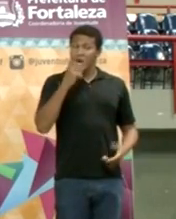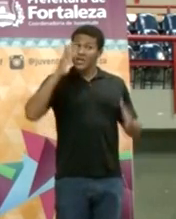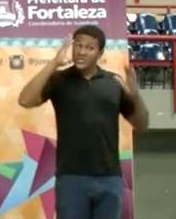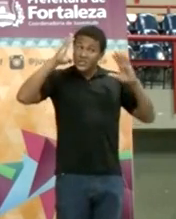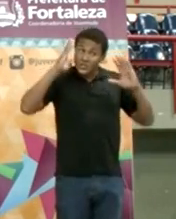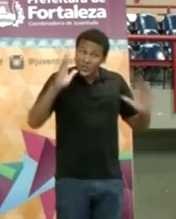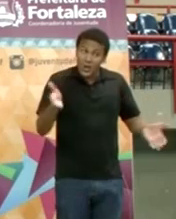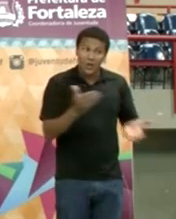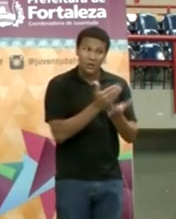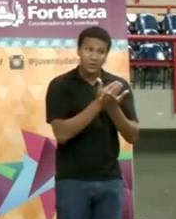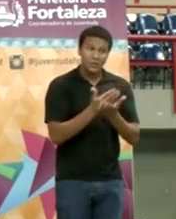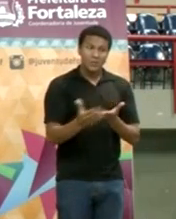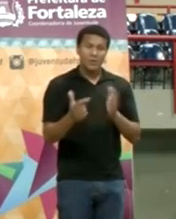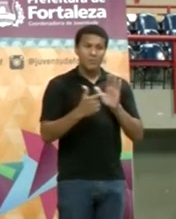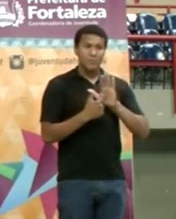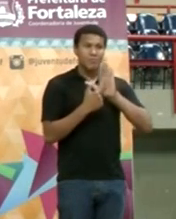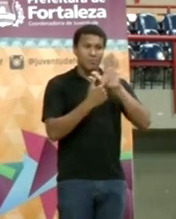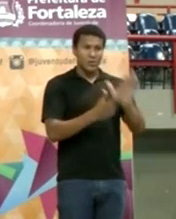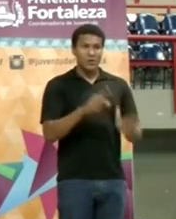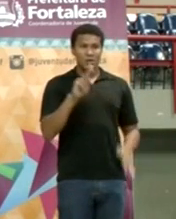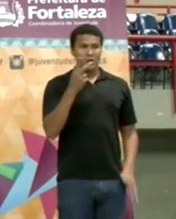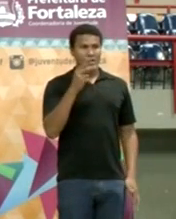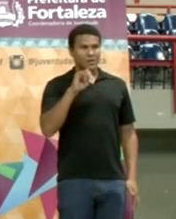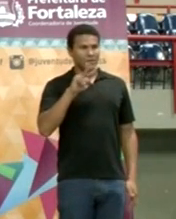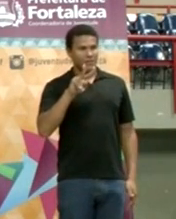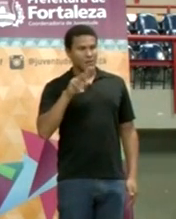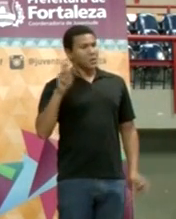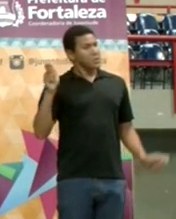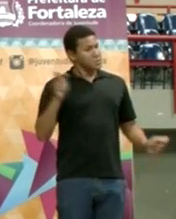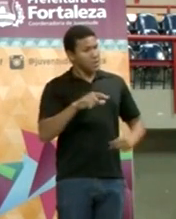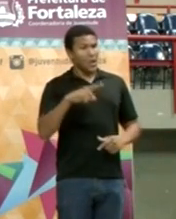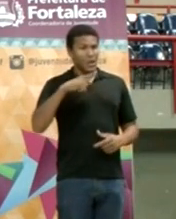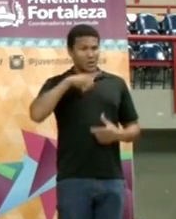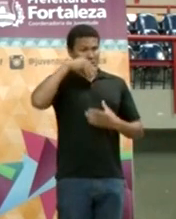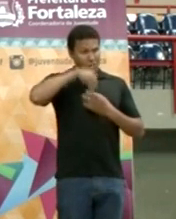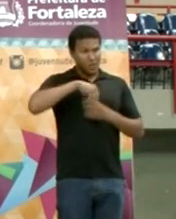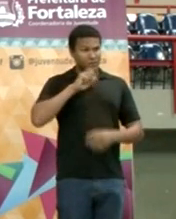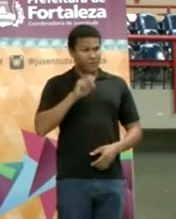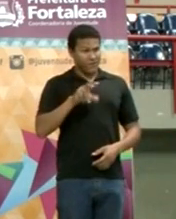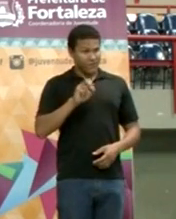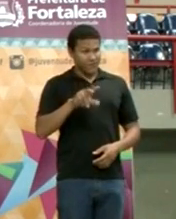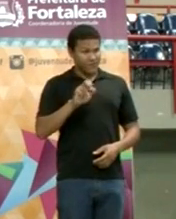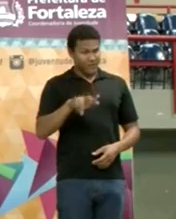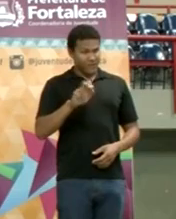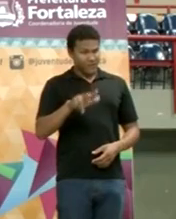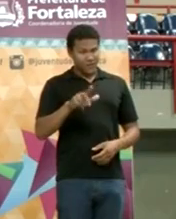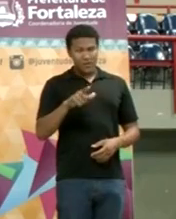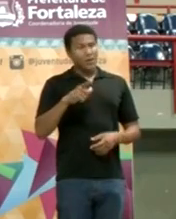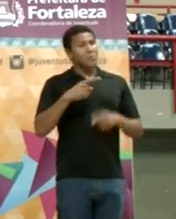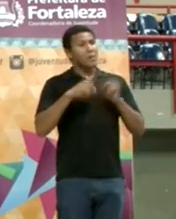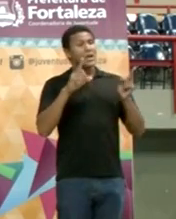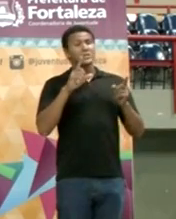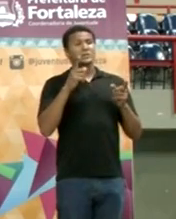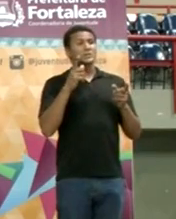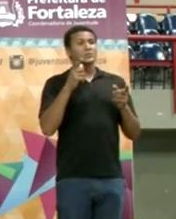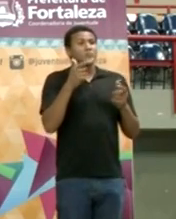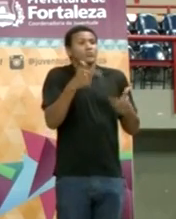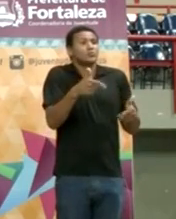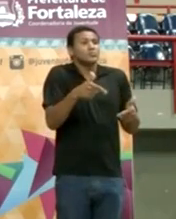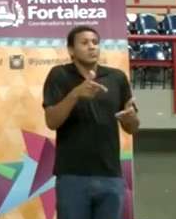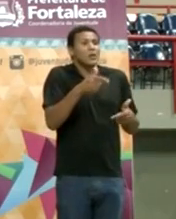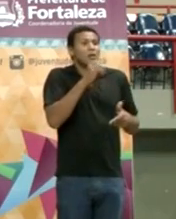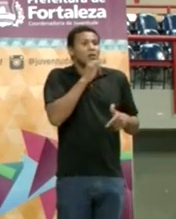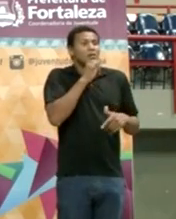manifestação. Você pode ser portador do vírus sem manifestação, pessoal. Tem um jogador de basquete norte-americano que em setembro